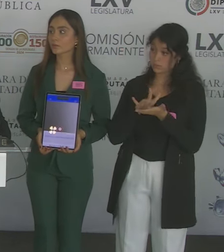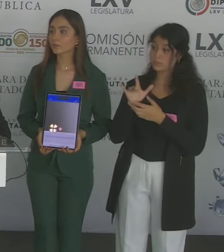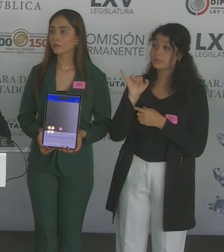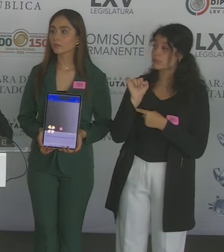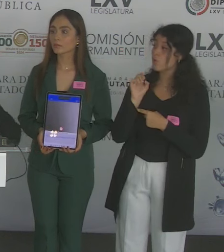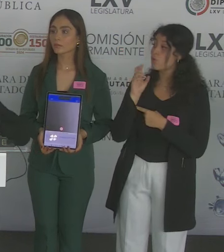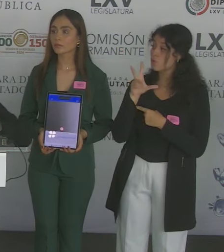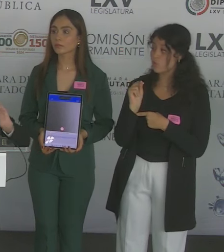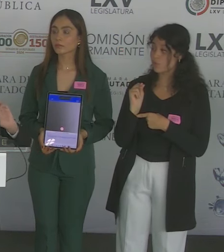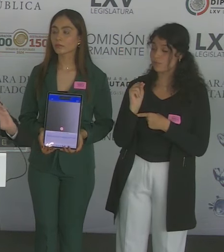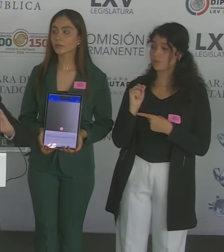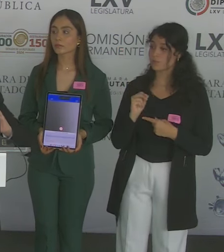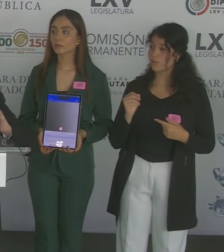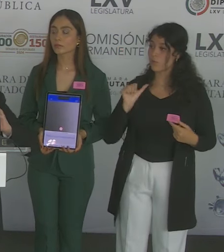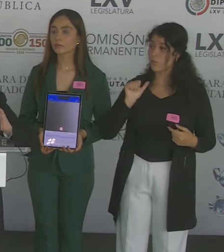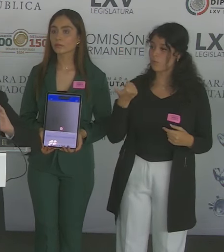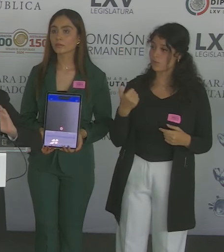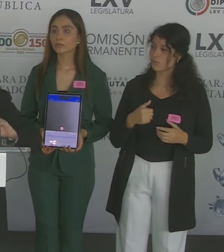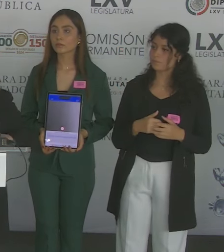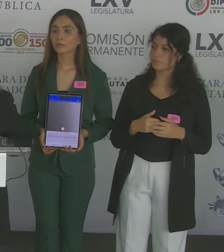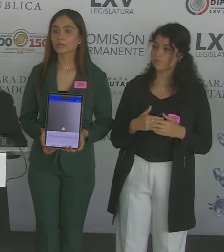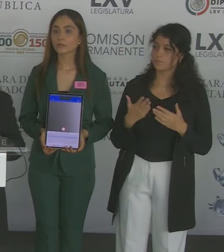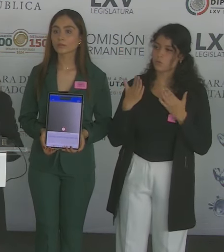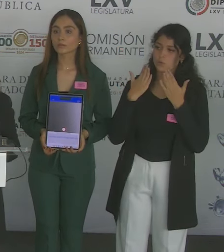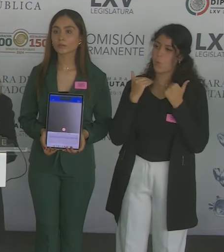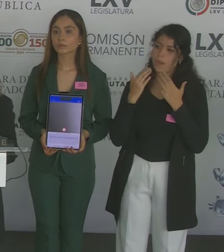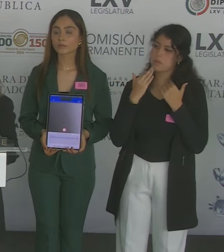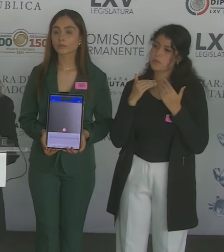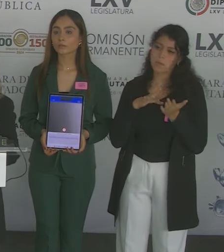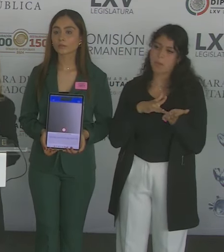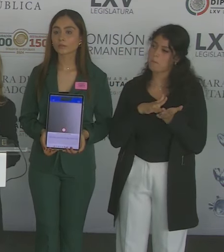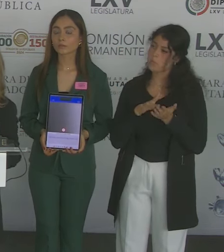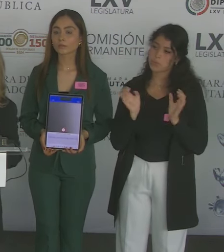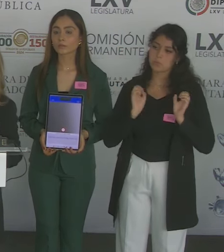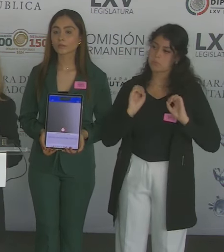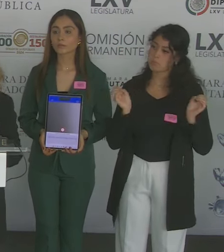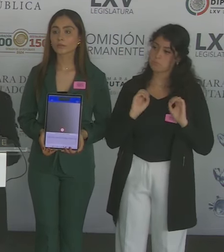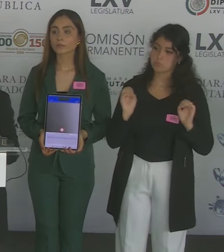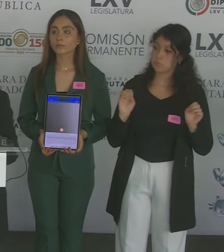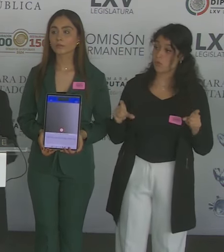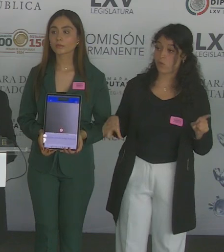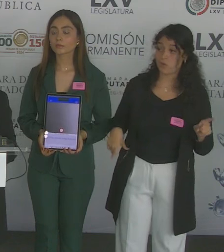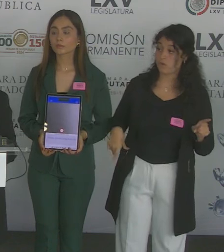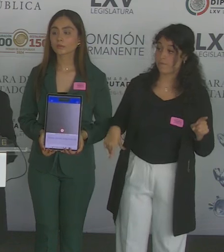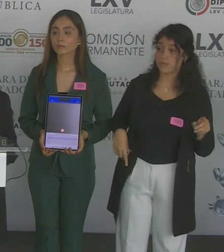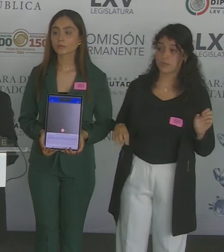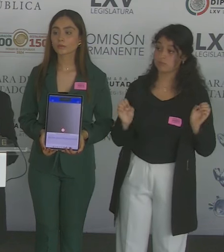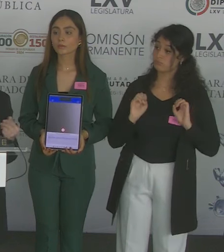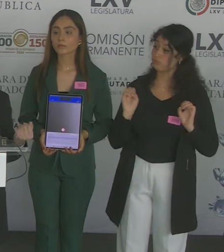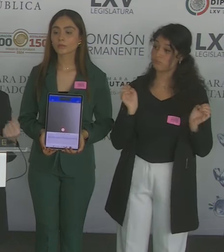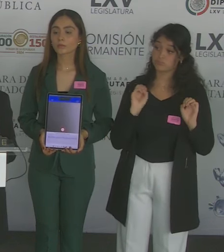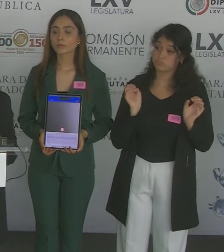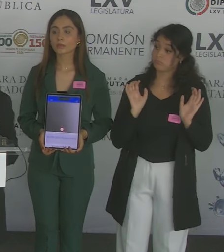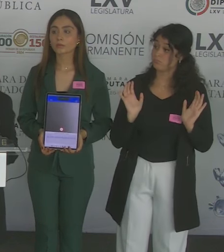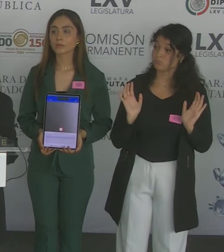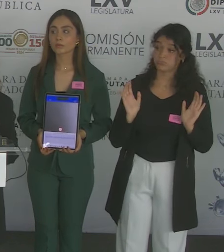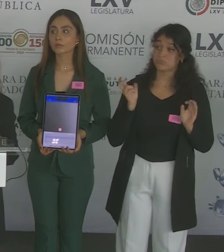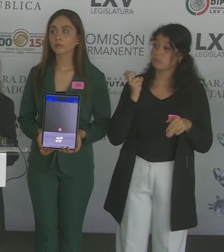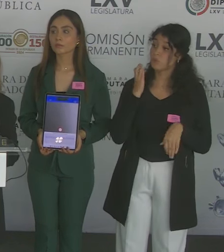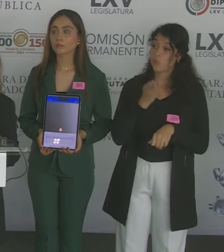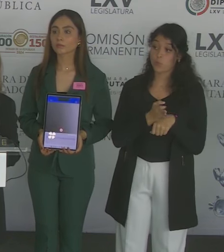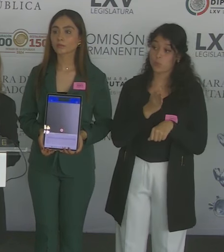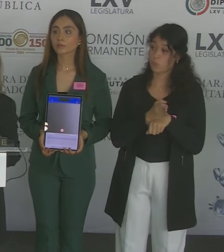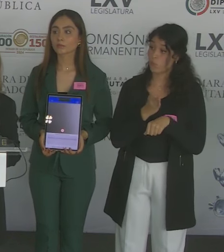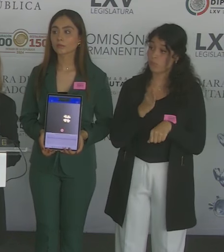instancia gubernamental no hay ningún apoyo de instancia gubernamental hoy a a razón de que yo como presidenta de la